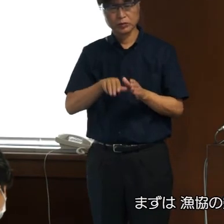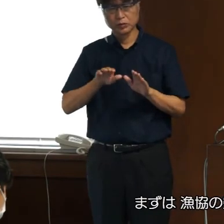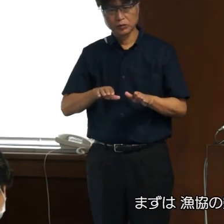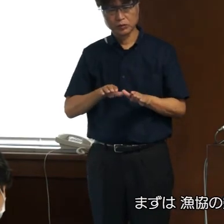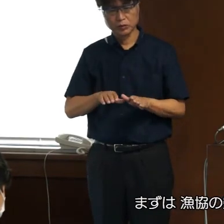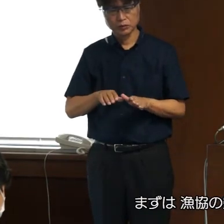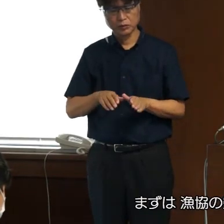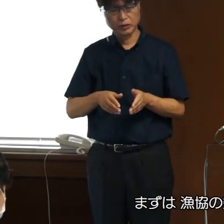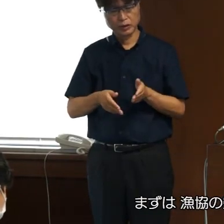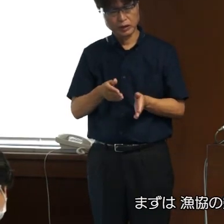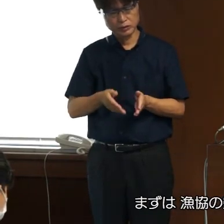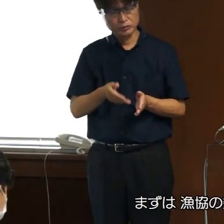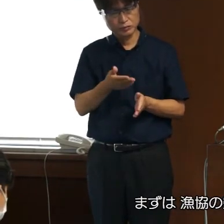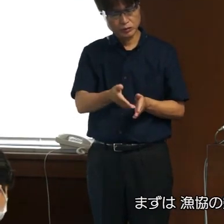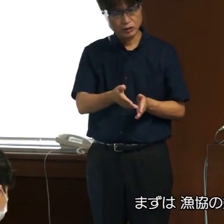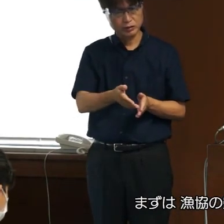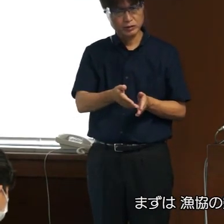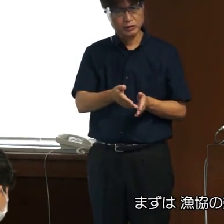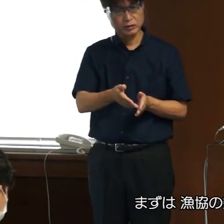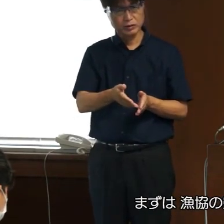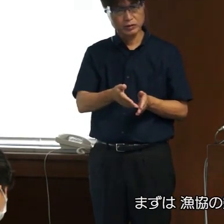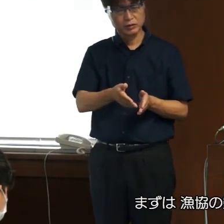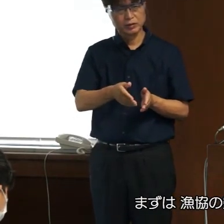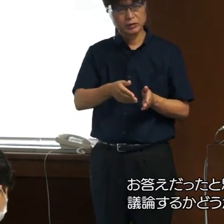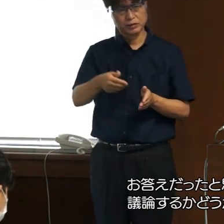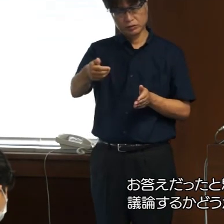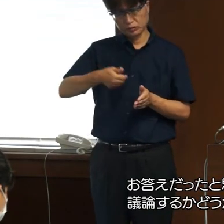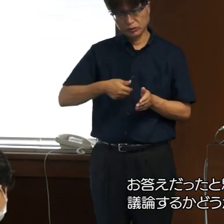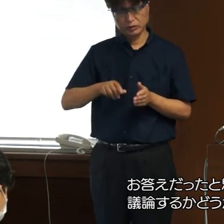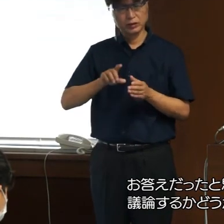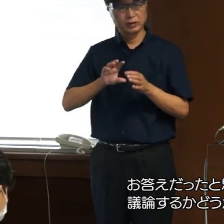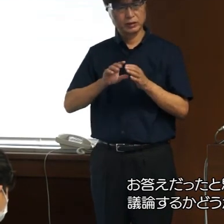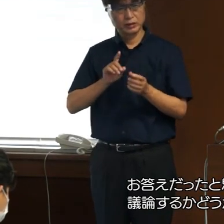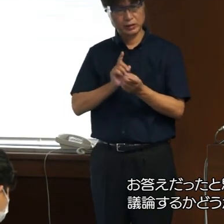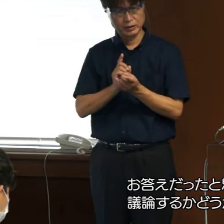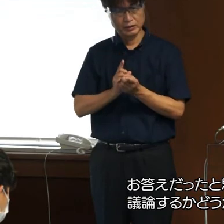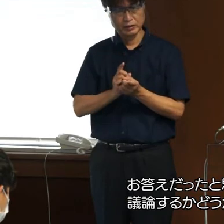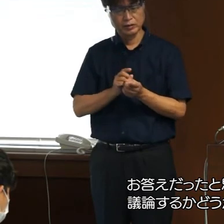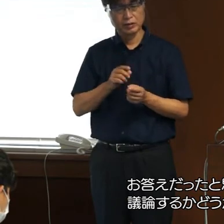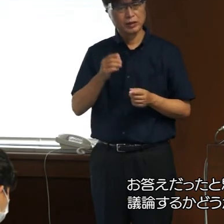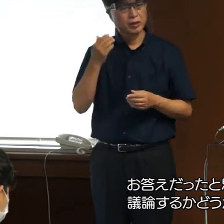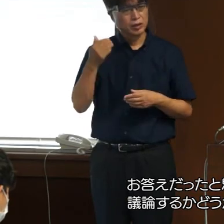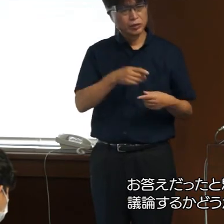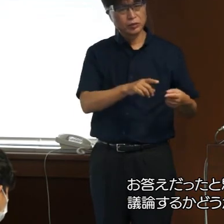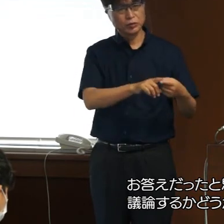ずは漁協の動きを見られるというお答えだったと思うんですけれども、